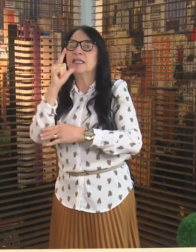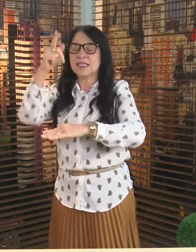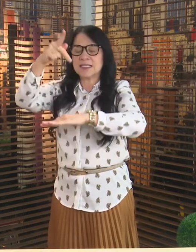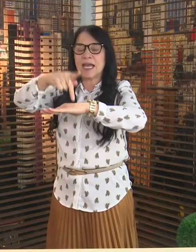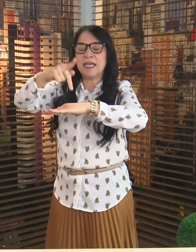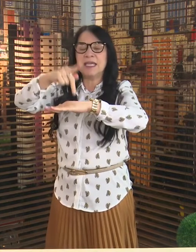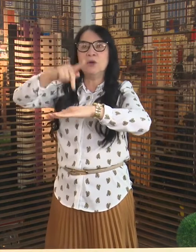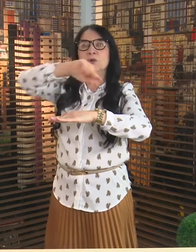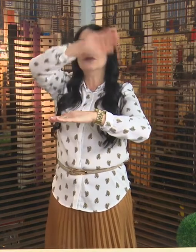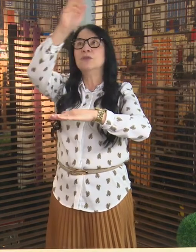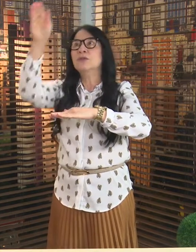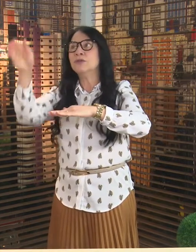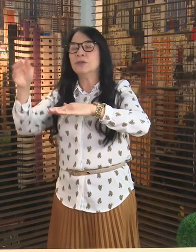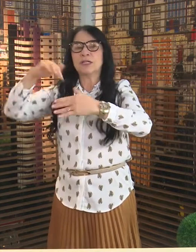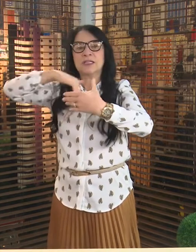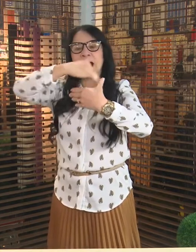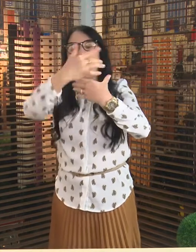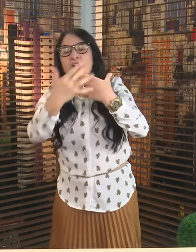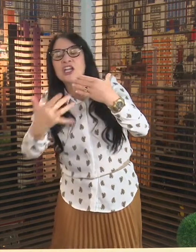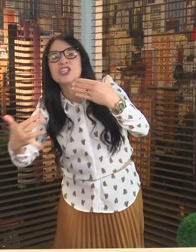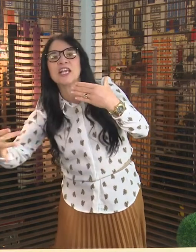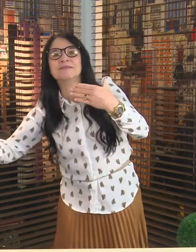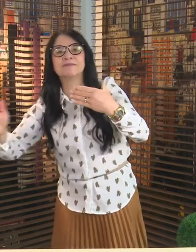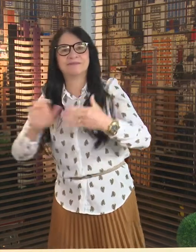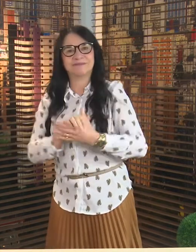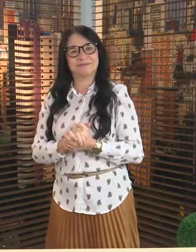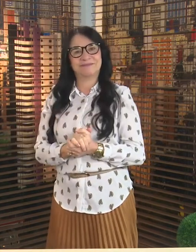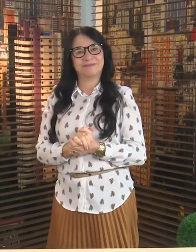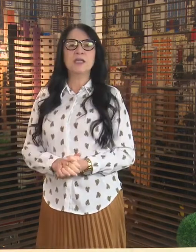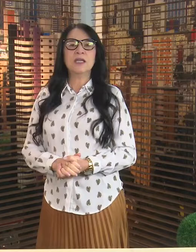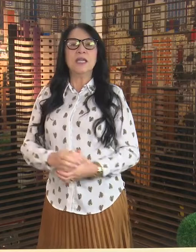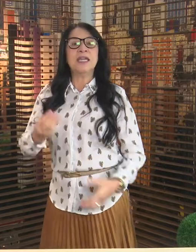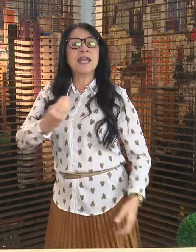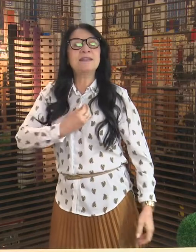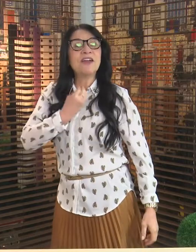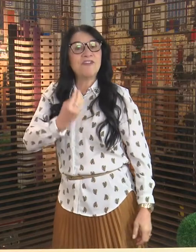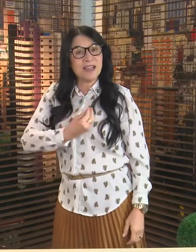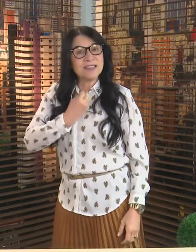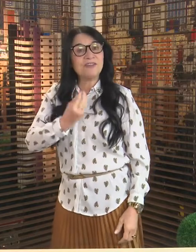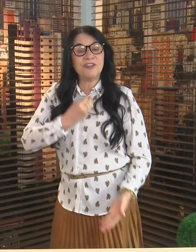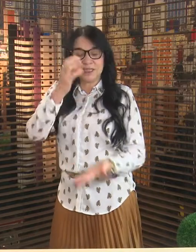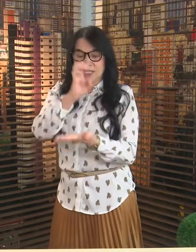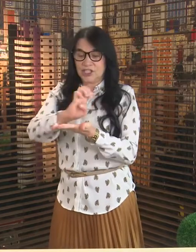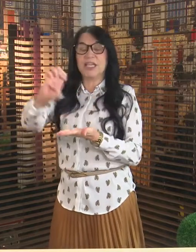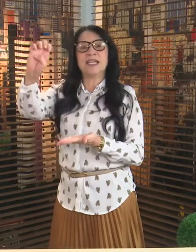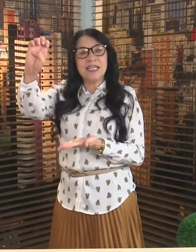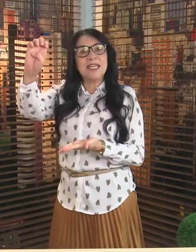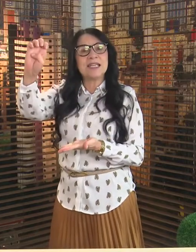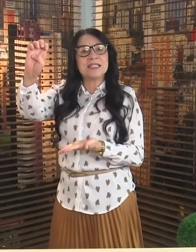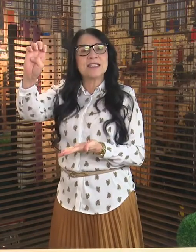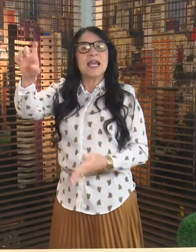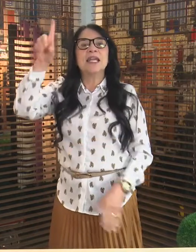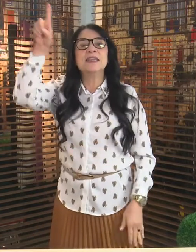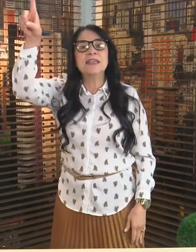que saiu da rocha. E através da vida de Elias,